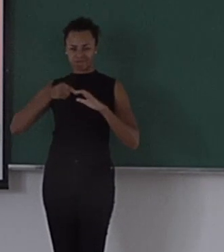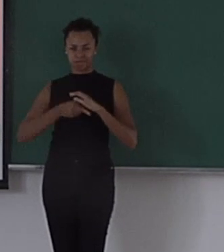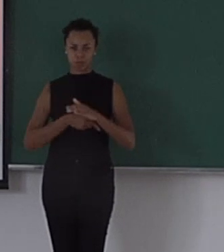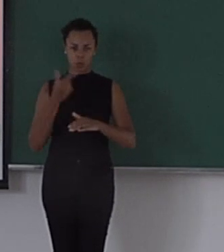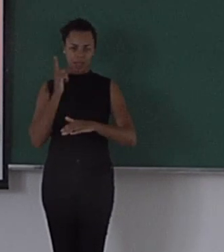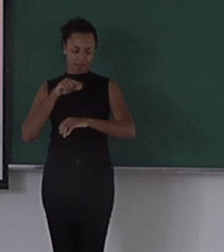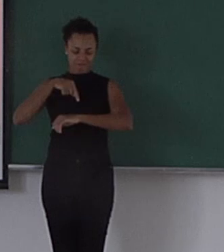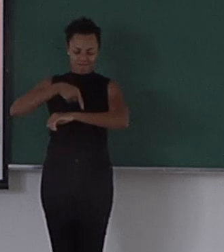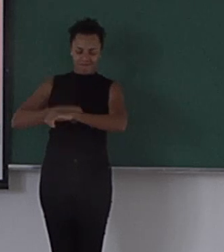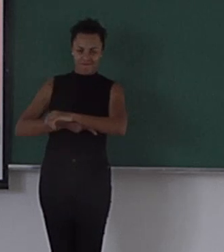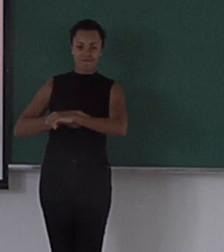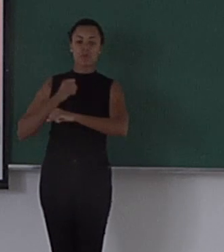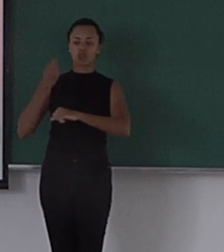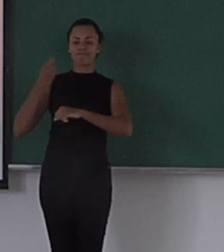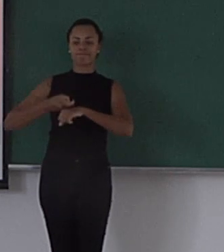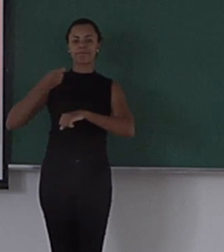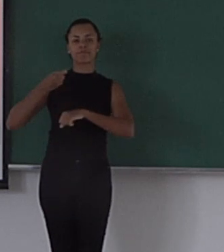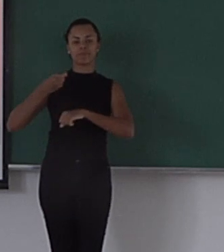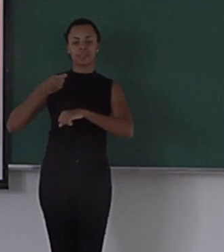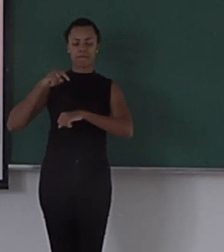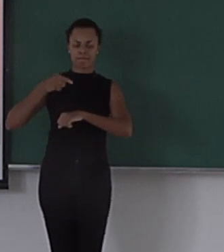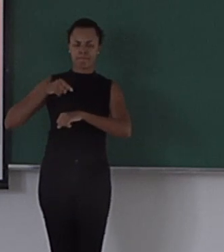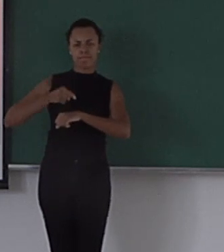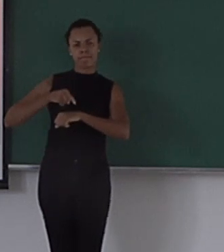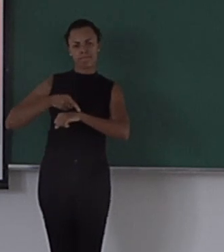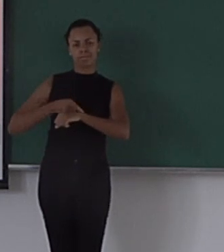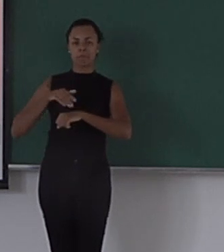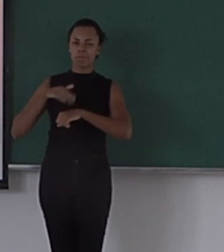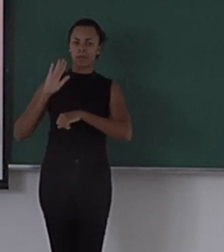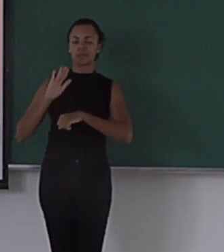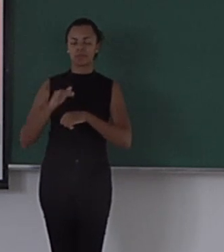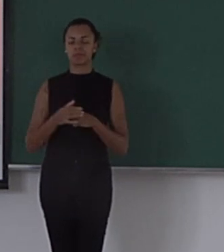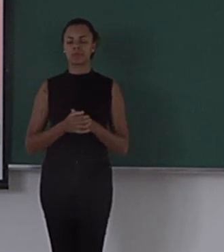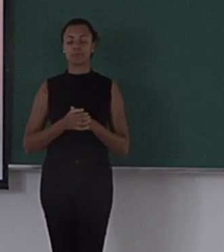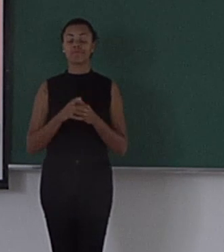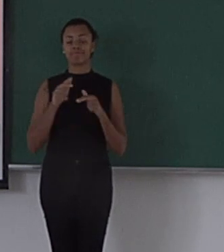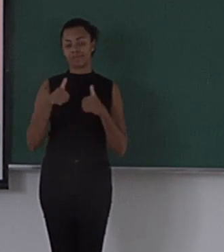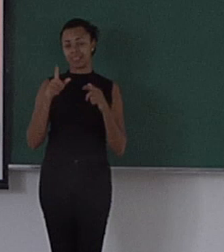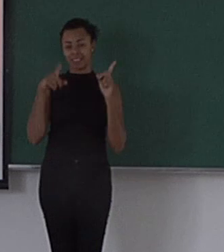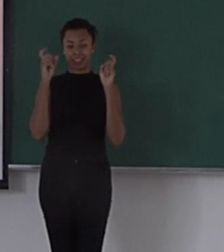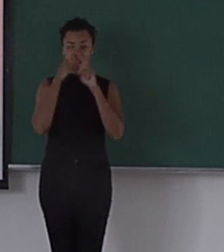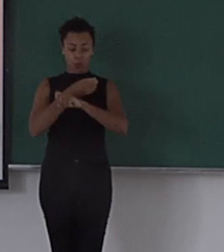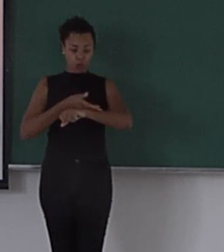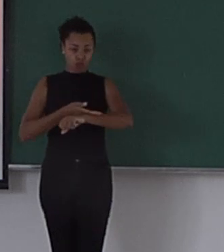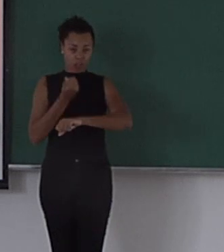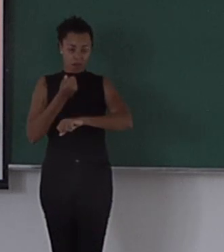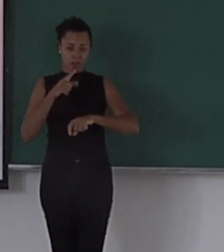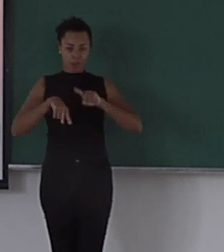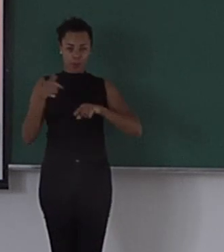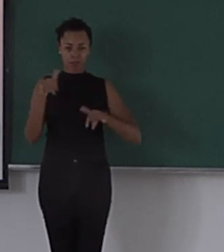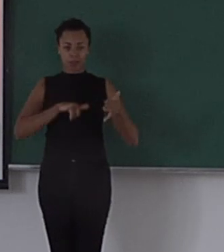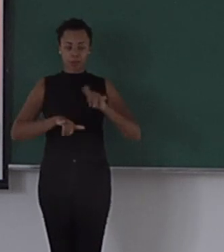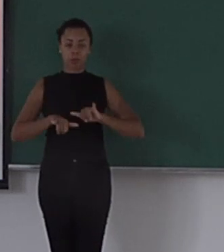penetração, tende a cronificar a lesão, ele vai aprofundando cada vez mais. E pela dificuldade da eliminação do agente, é comum